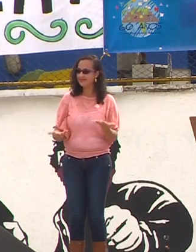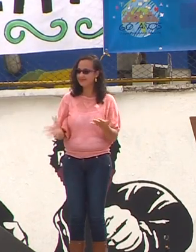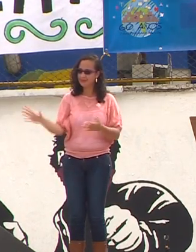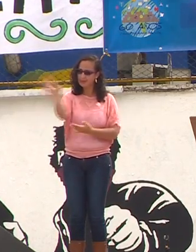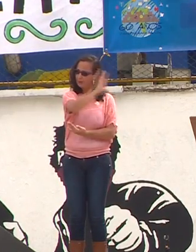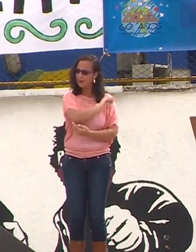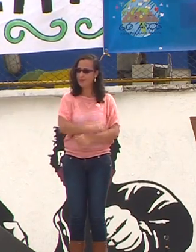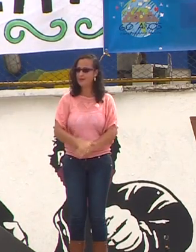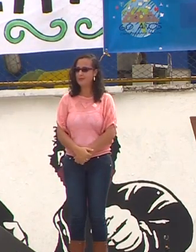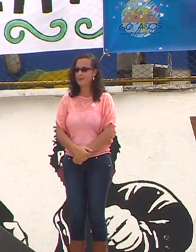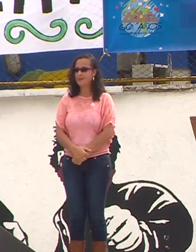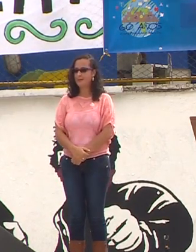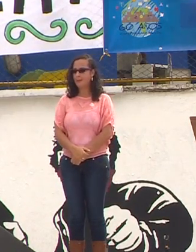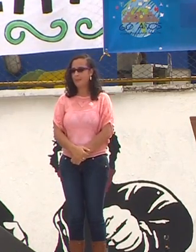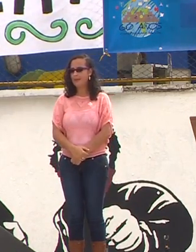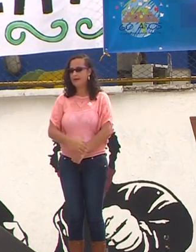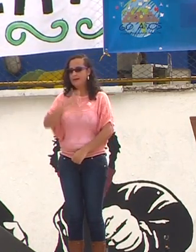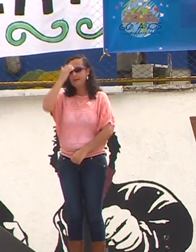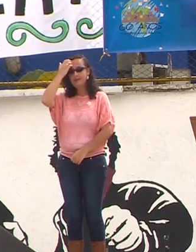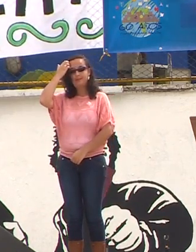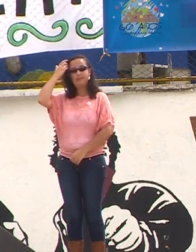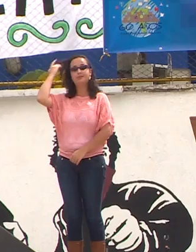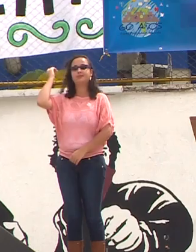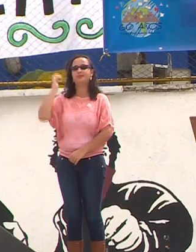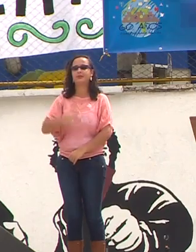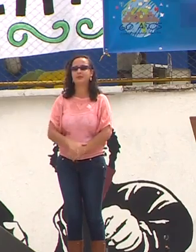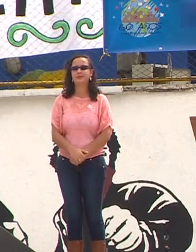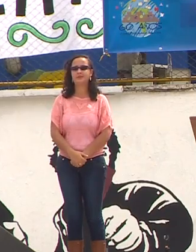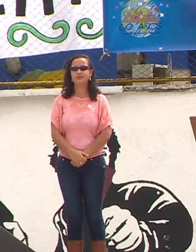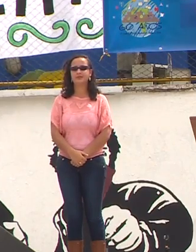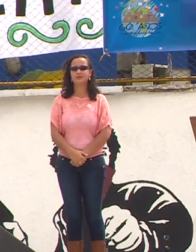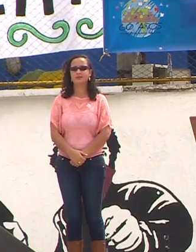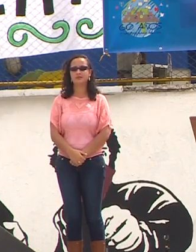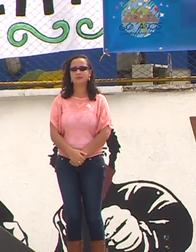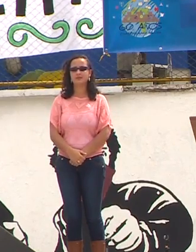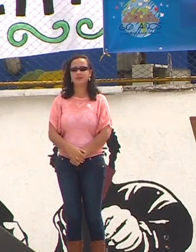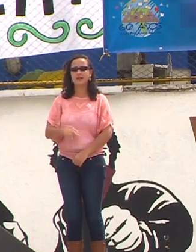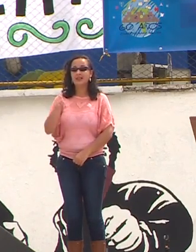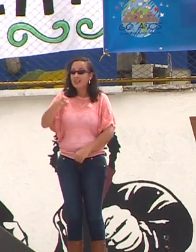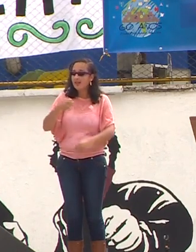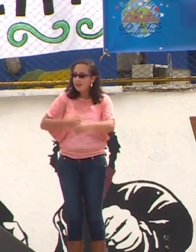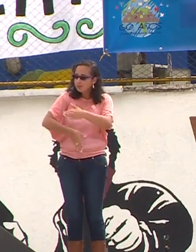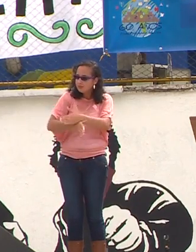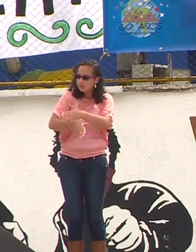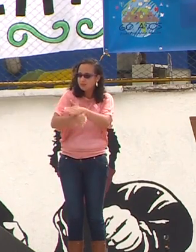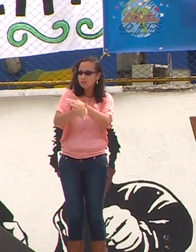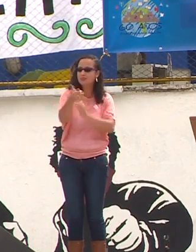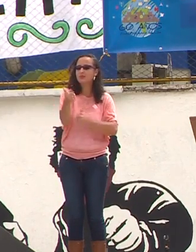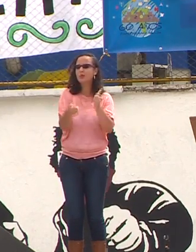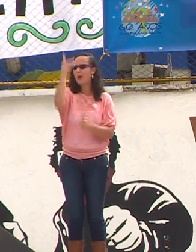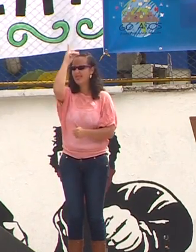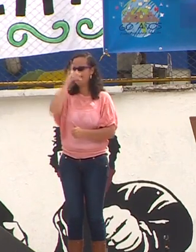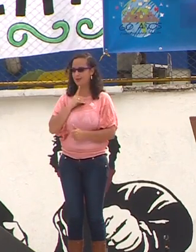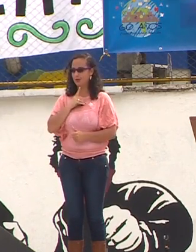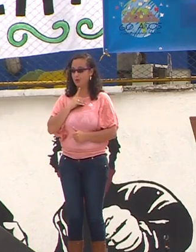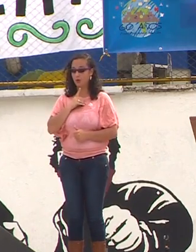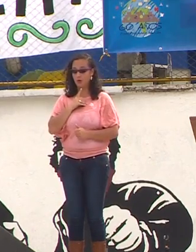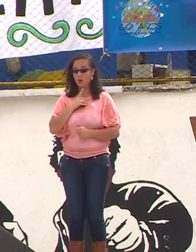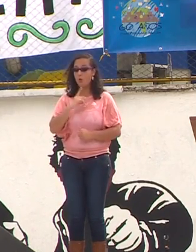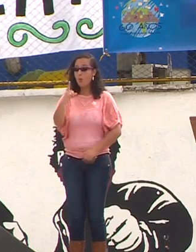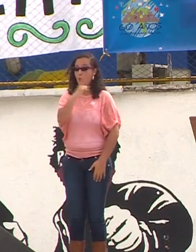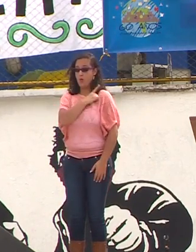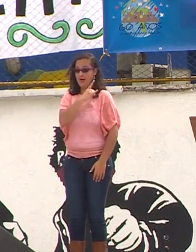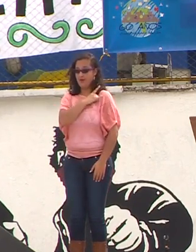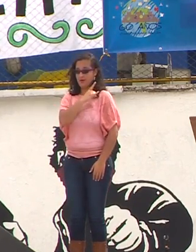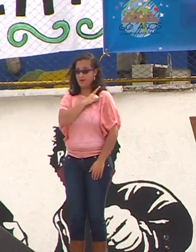Debemos continuar con la firme decisión de seguir construyendo una universidad del